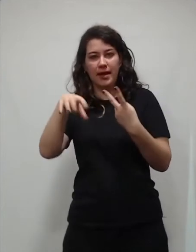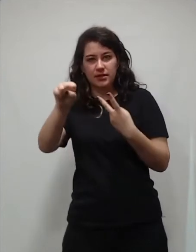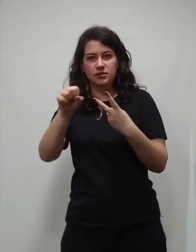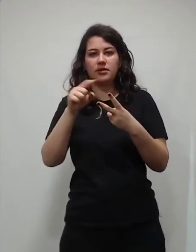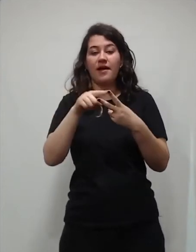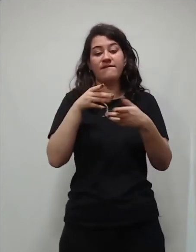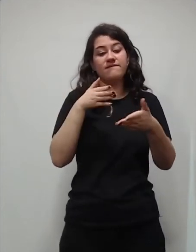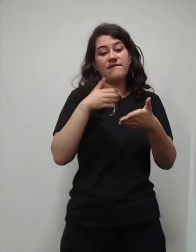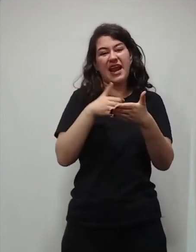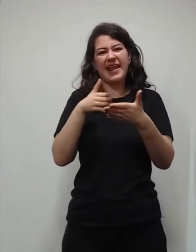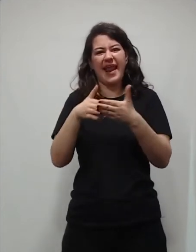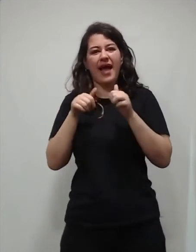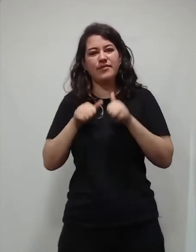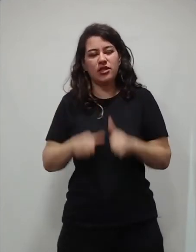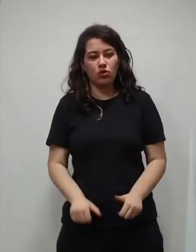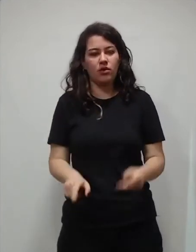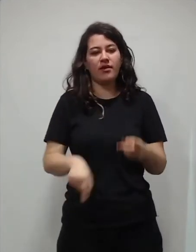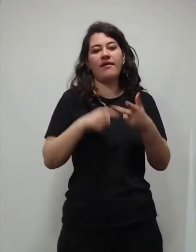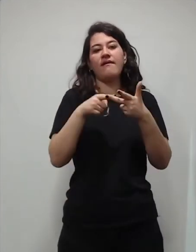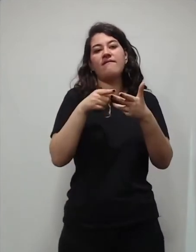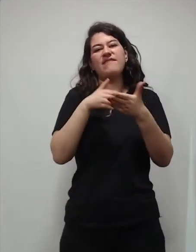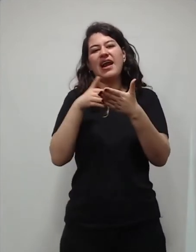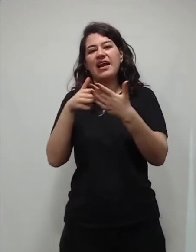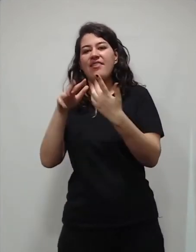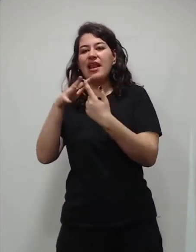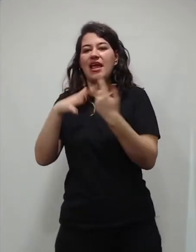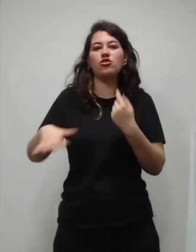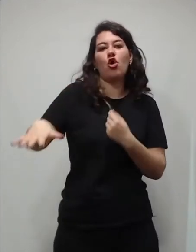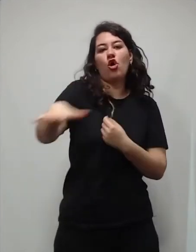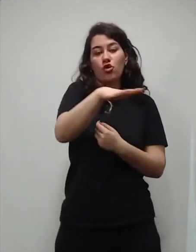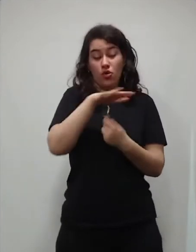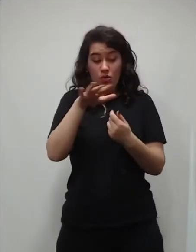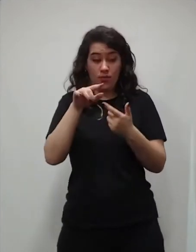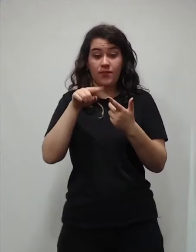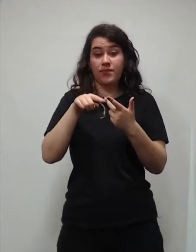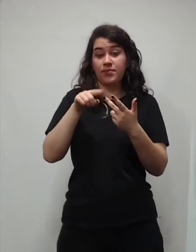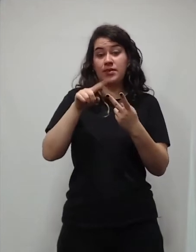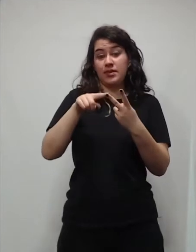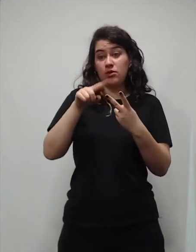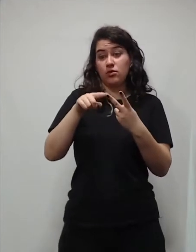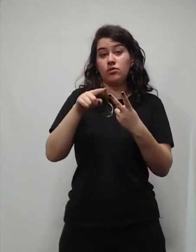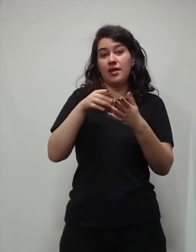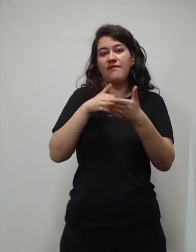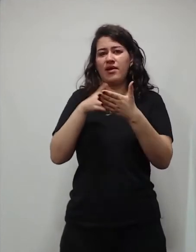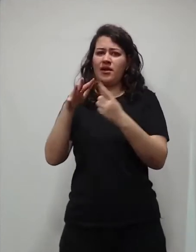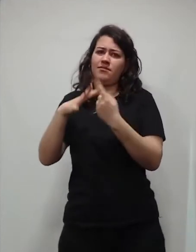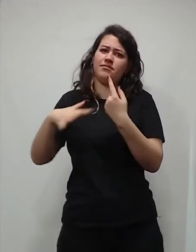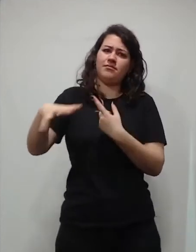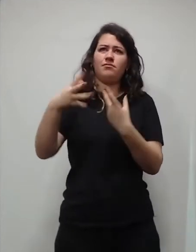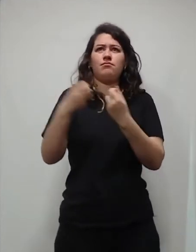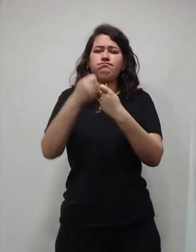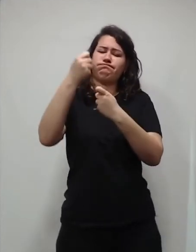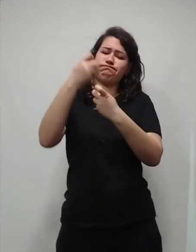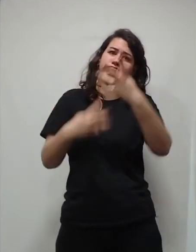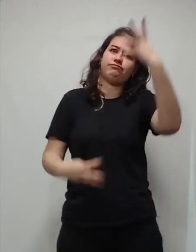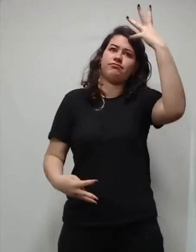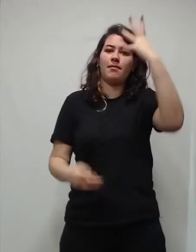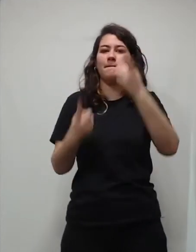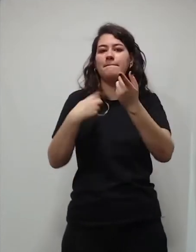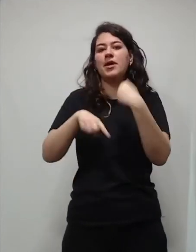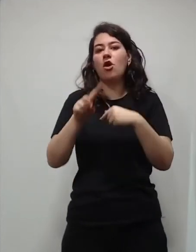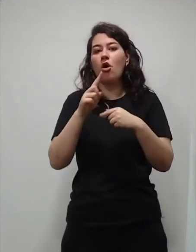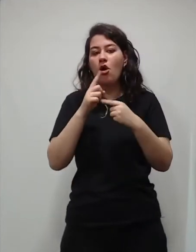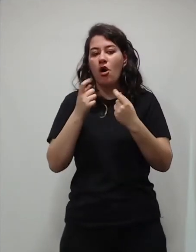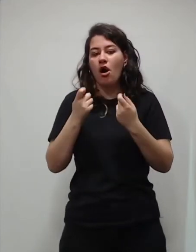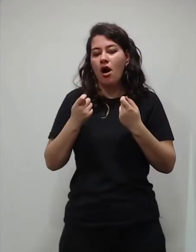más: barreras actitudinales y barreras del entorno. Las barreras del entorno son un montón de cosas, pero también las